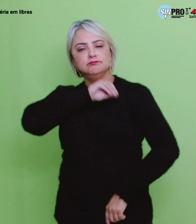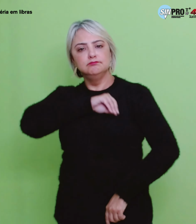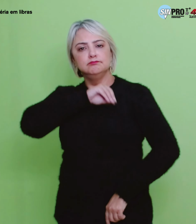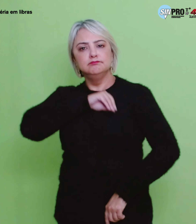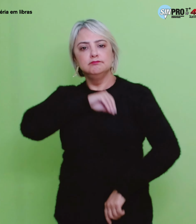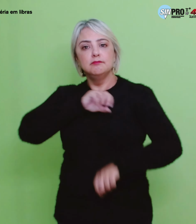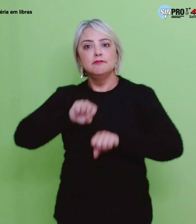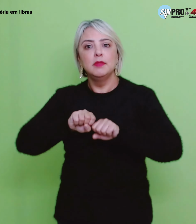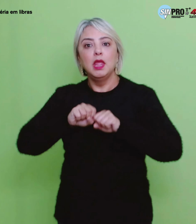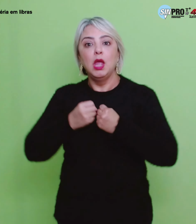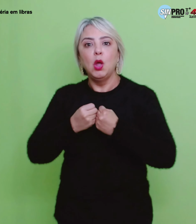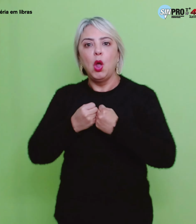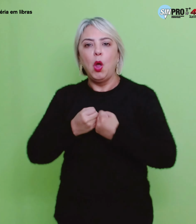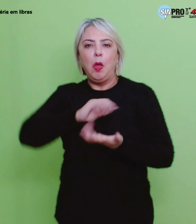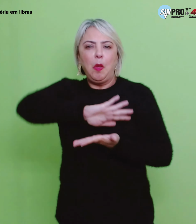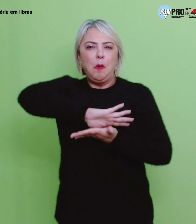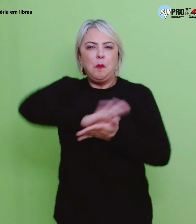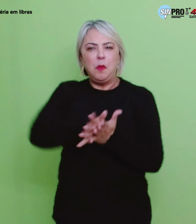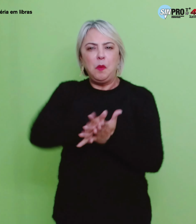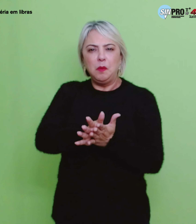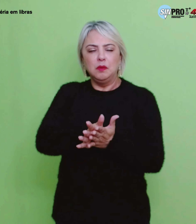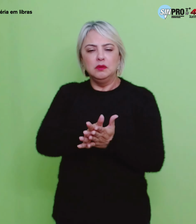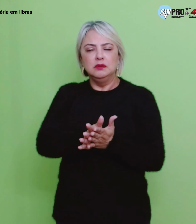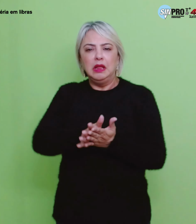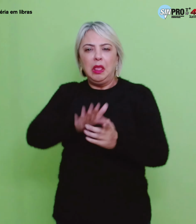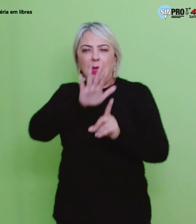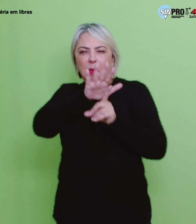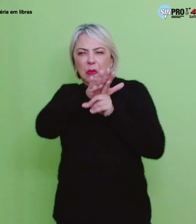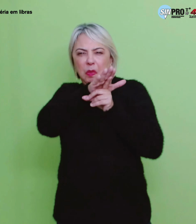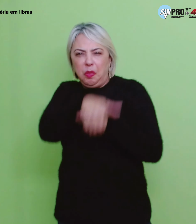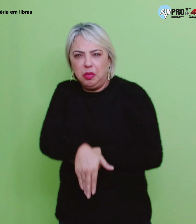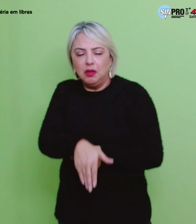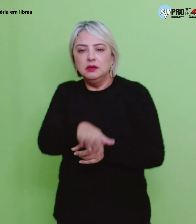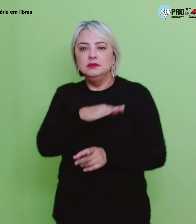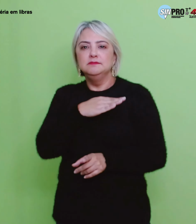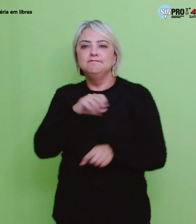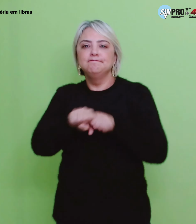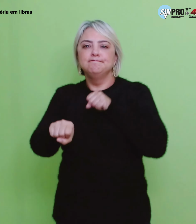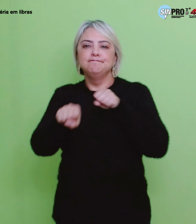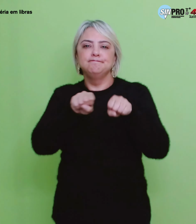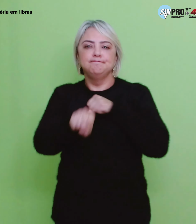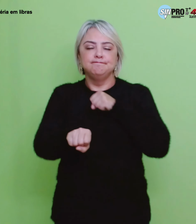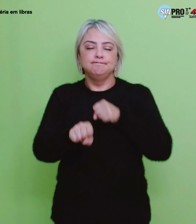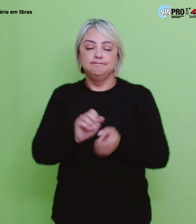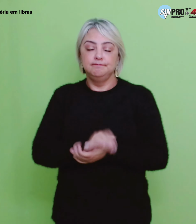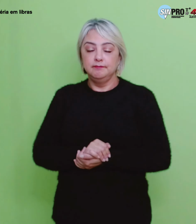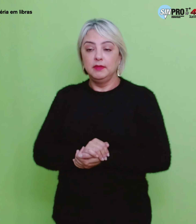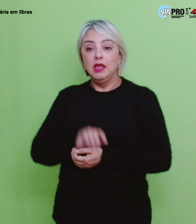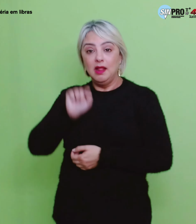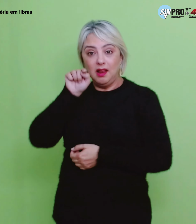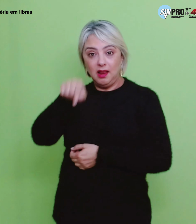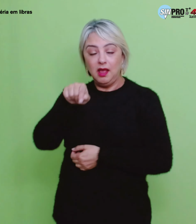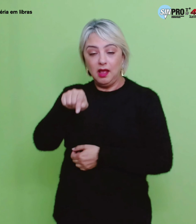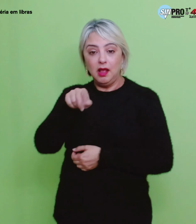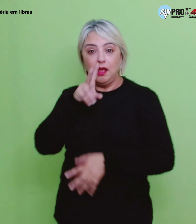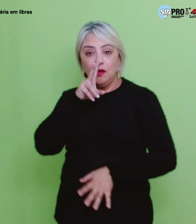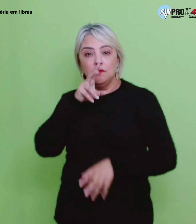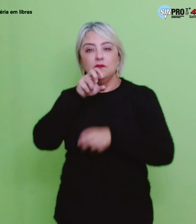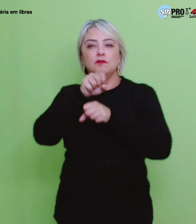e renda, ruptura com preconceitos que oprimem e matam. E na ponta,